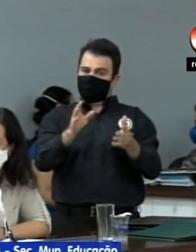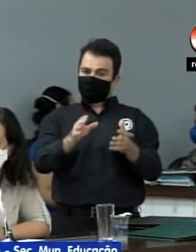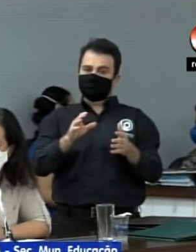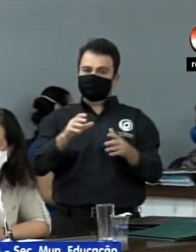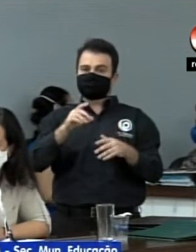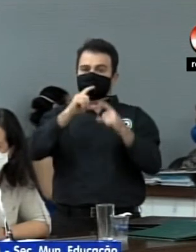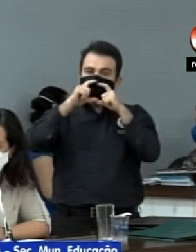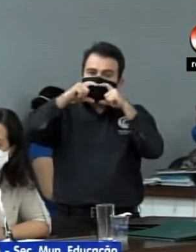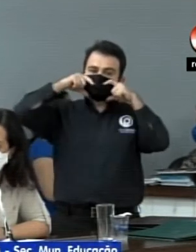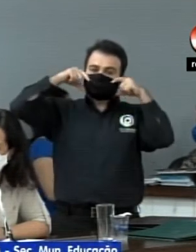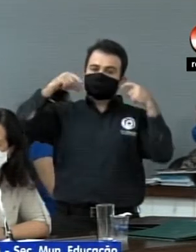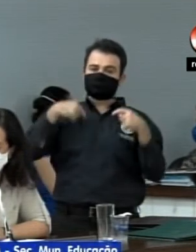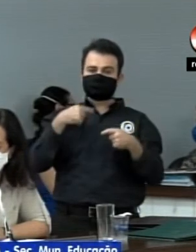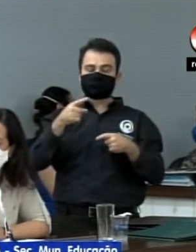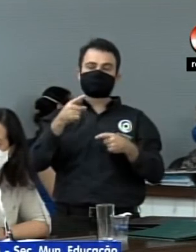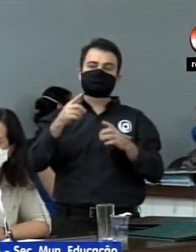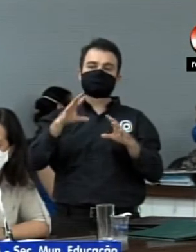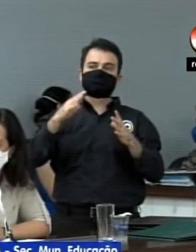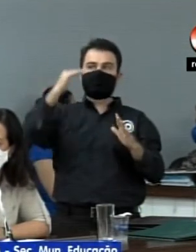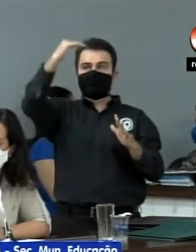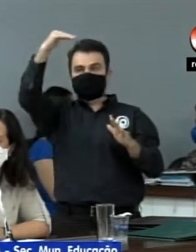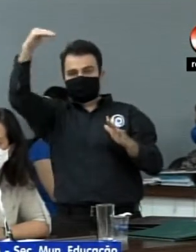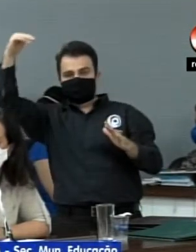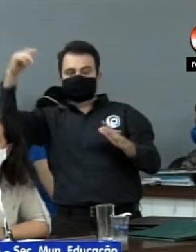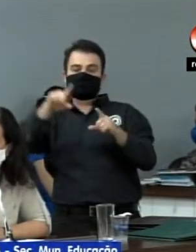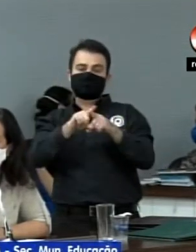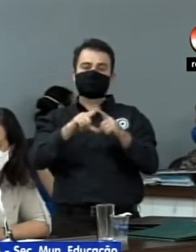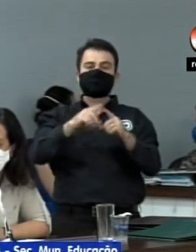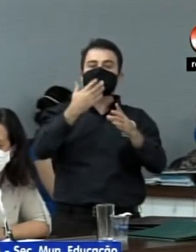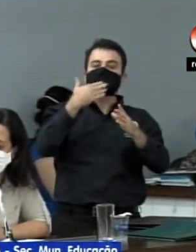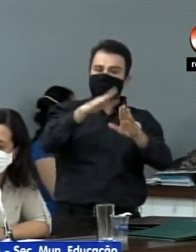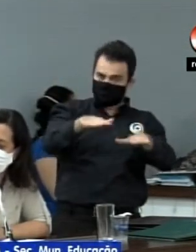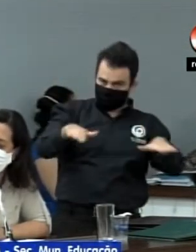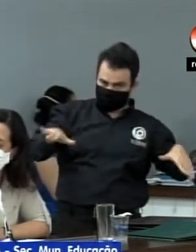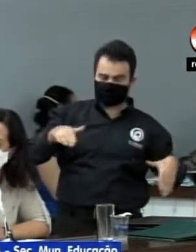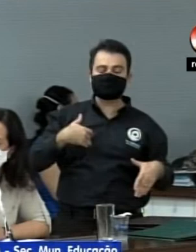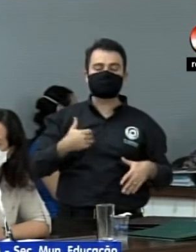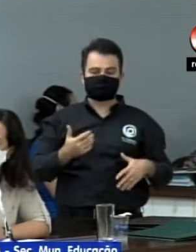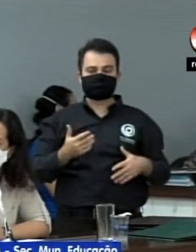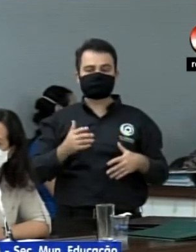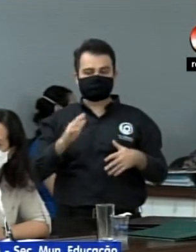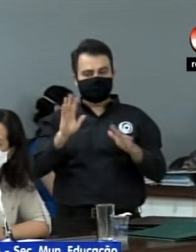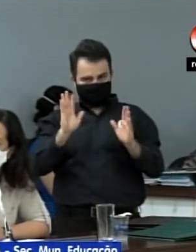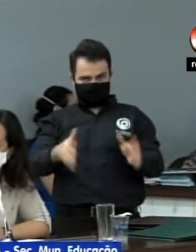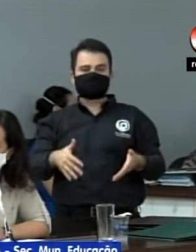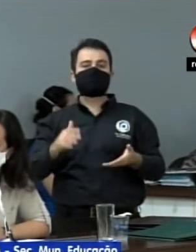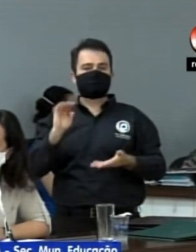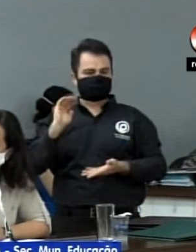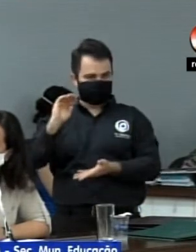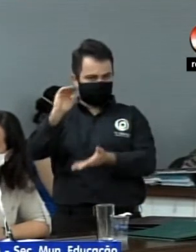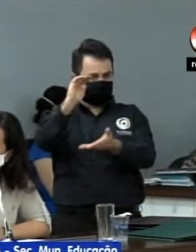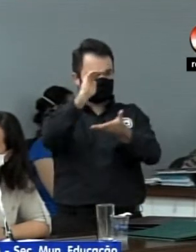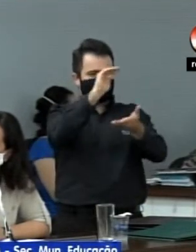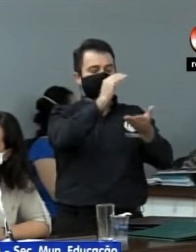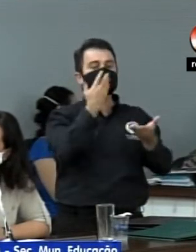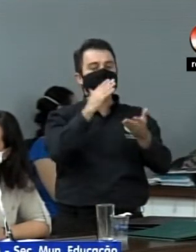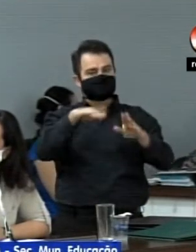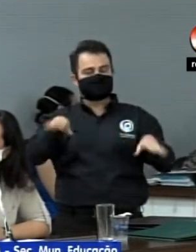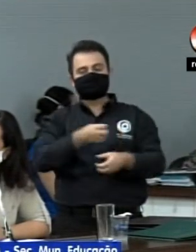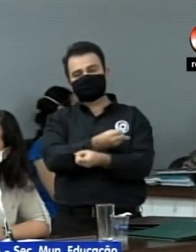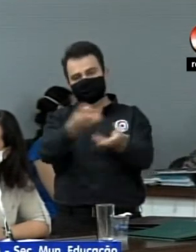descartáveis infantil e adulto para fornecer para toda a rede. Hoje nós temos condição de atender todas as crianças. Tá, ok.